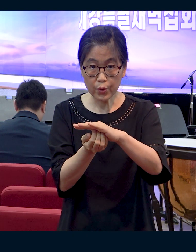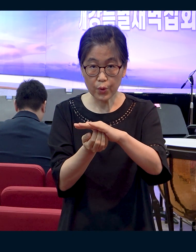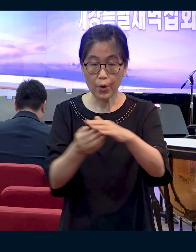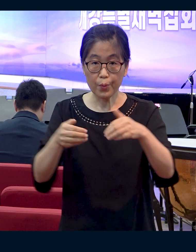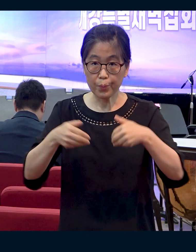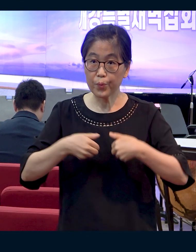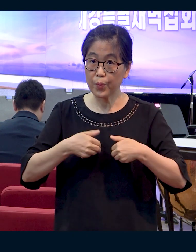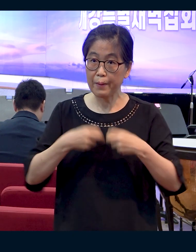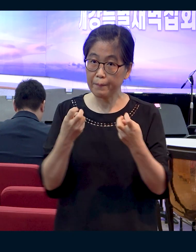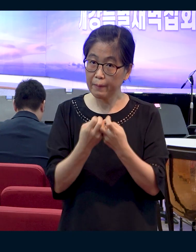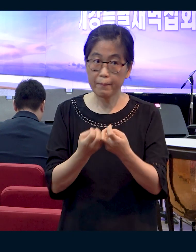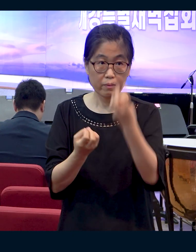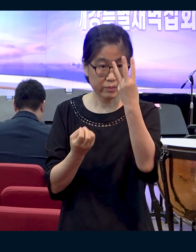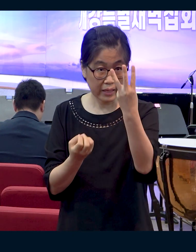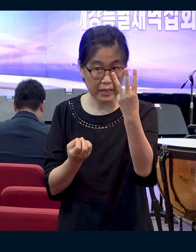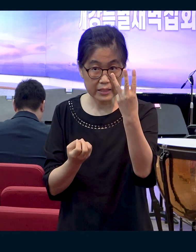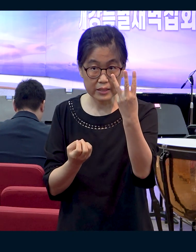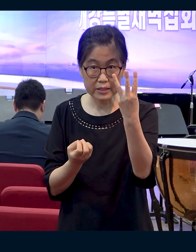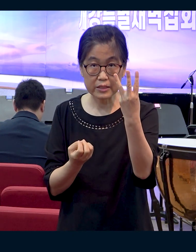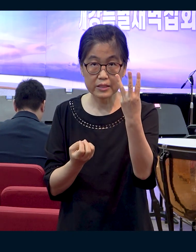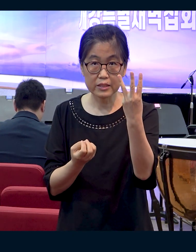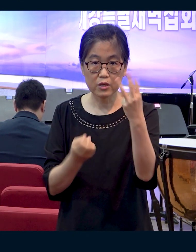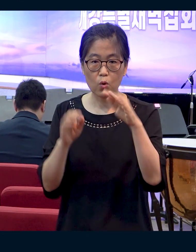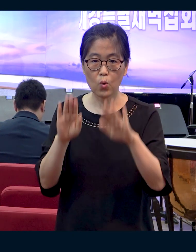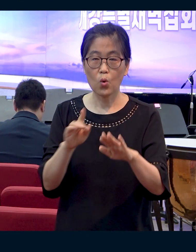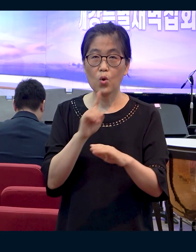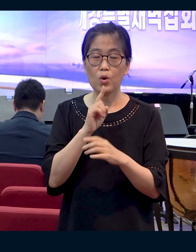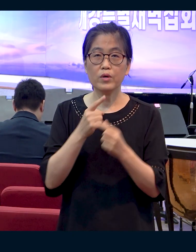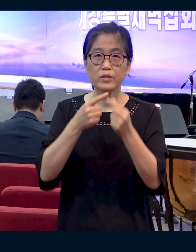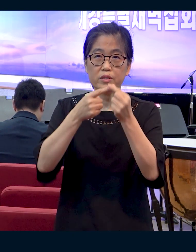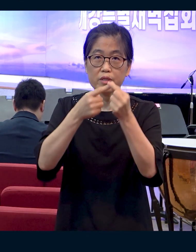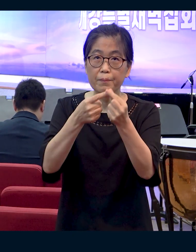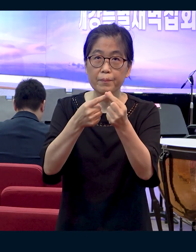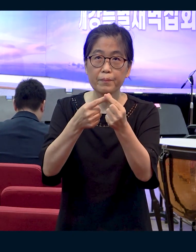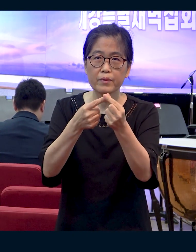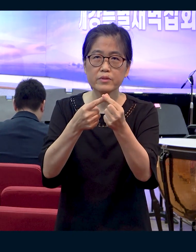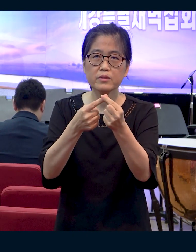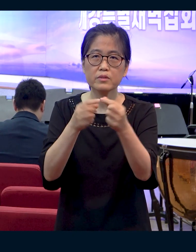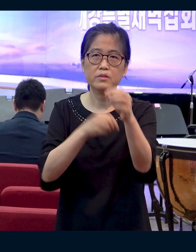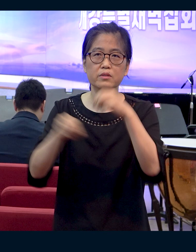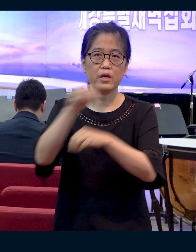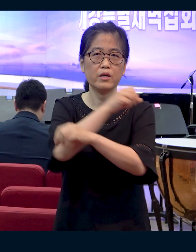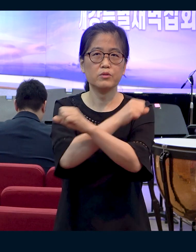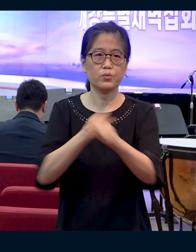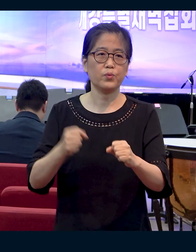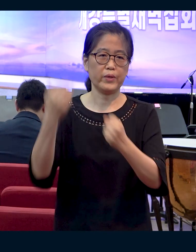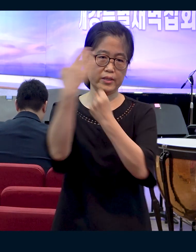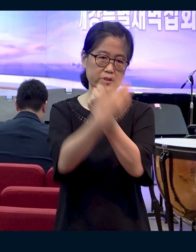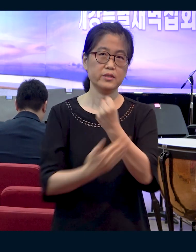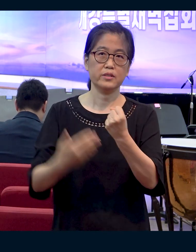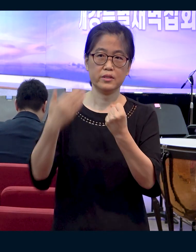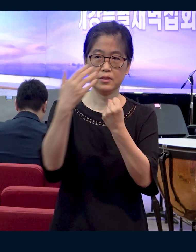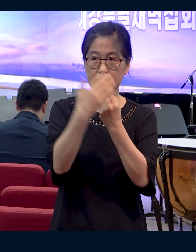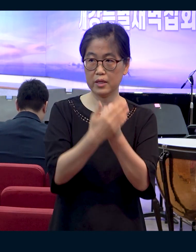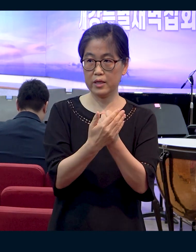있는 세 가지 요소, 오늘 말씀에서 주고 있어요. 첫 번째가 뭐냐? 대속의 은혜입니다. 대속의